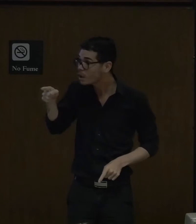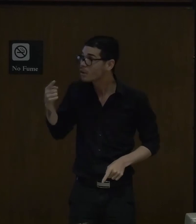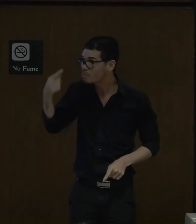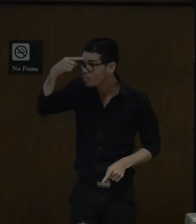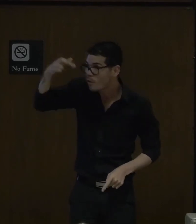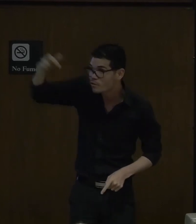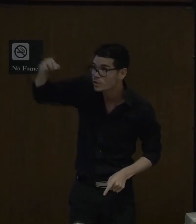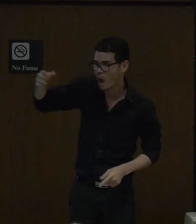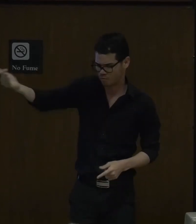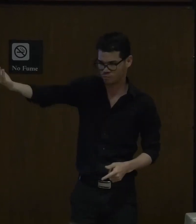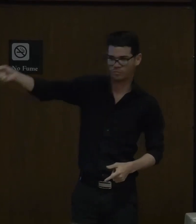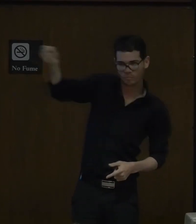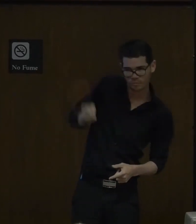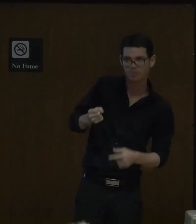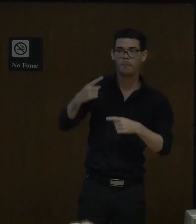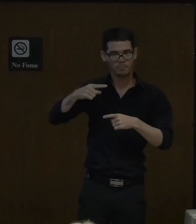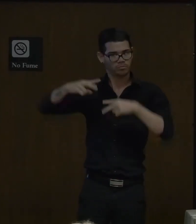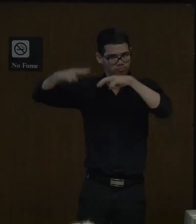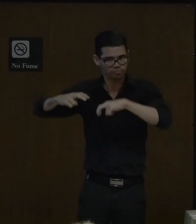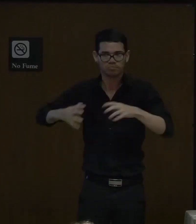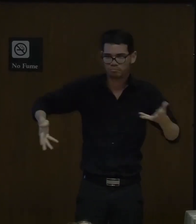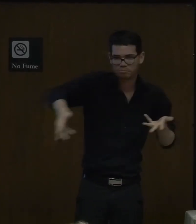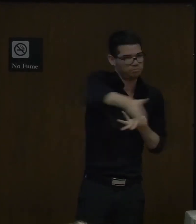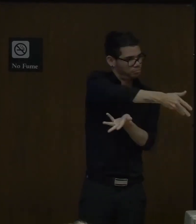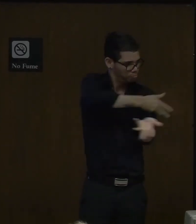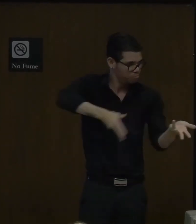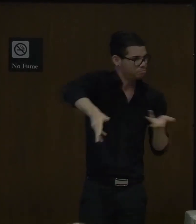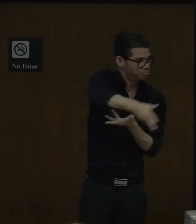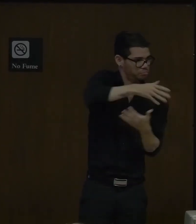Y a raíz de estas colaboraciones